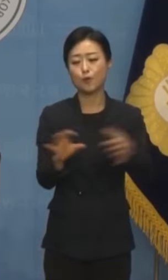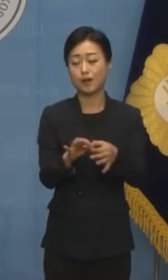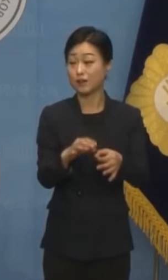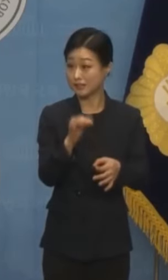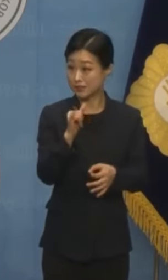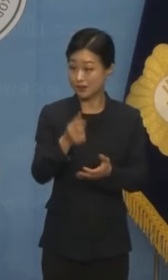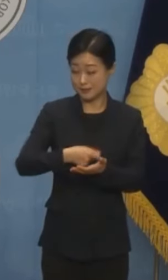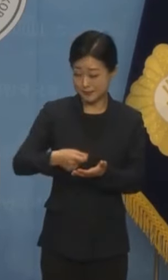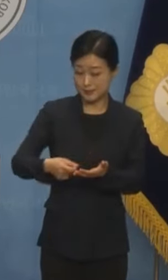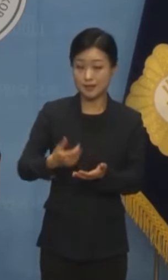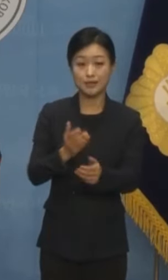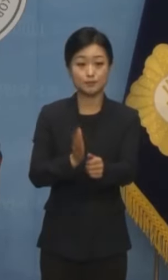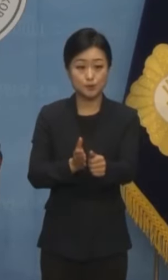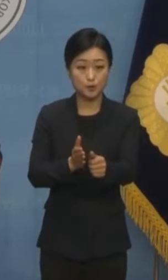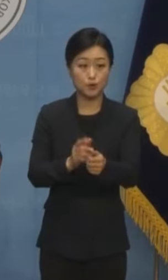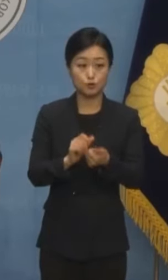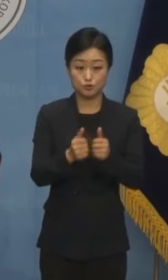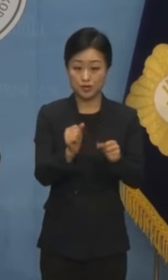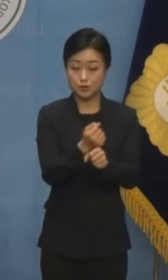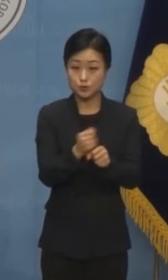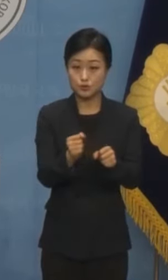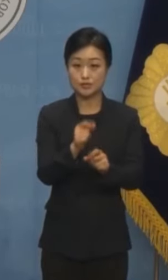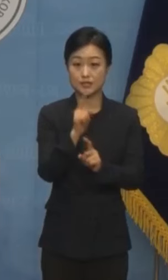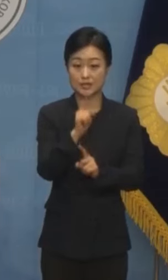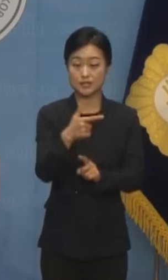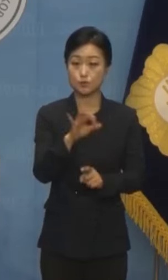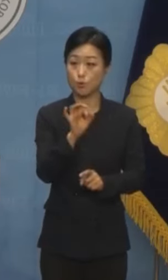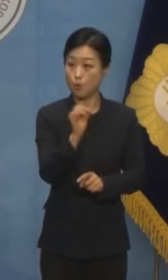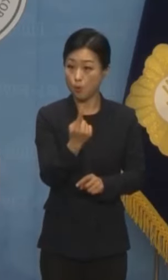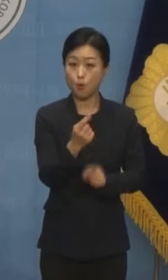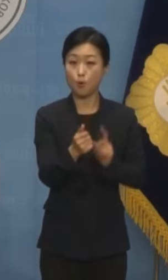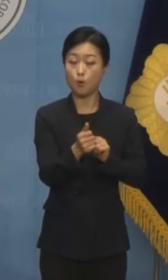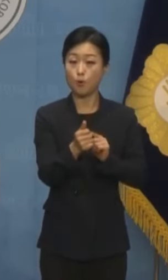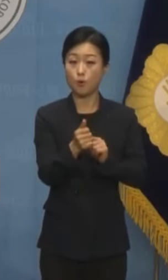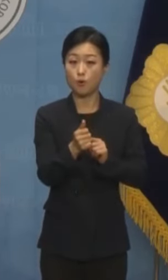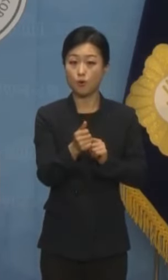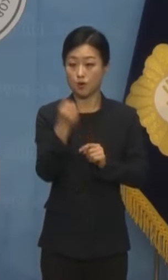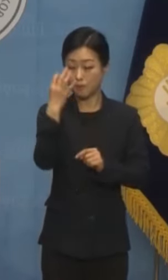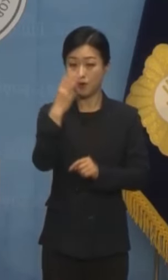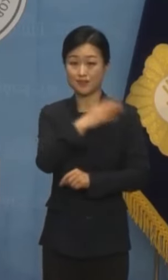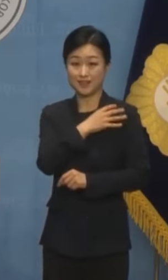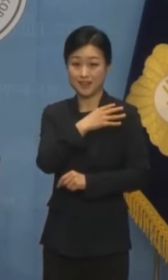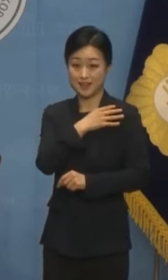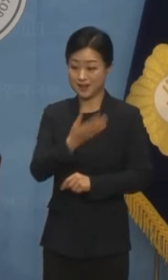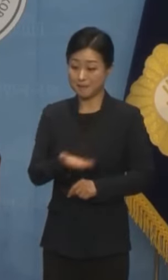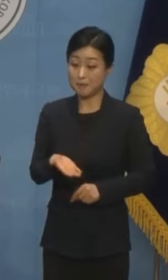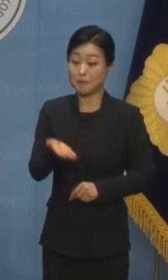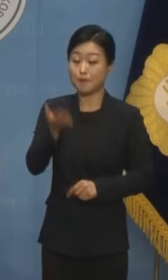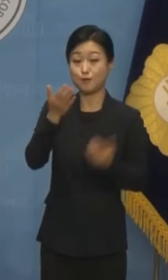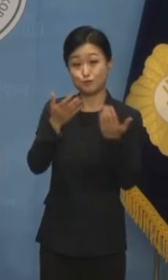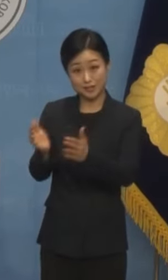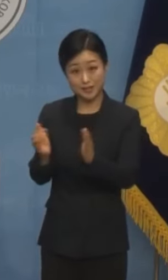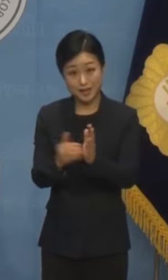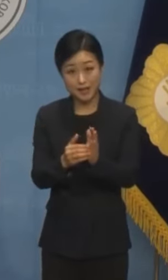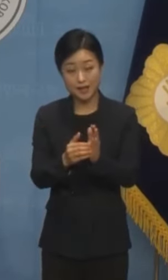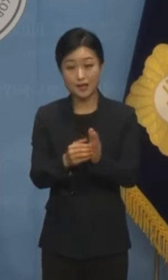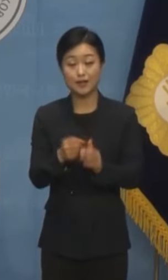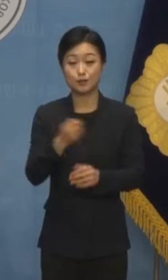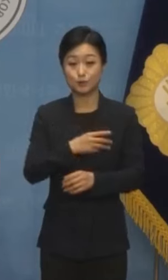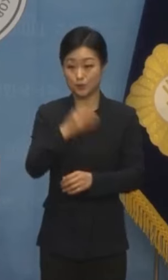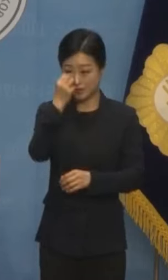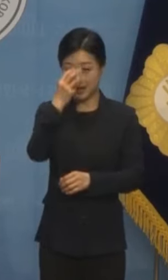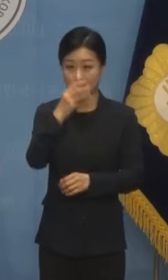하나만 취재해 주십시오. 주가 조작범 이종호 따위가 사성장구를 만들고 해병대 수군 사성장구를 만들고